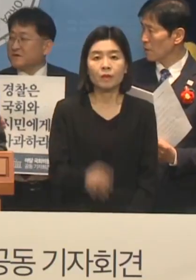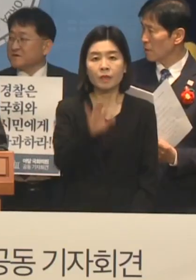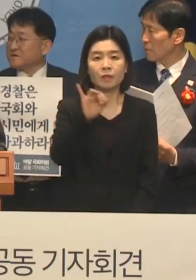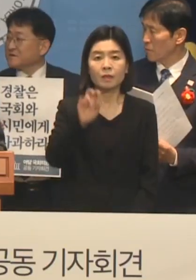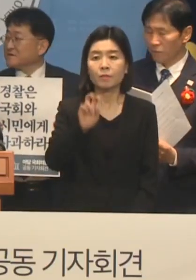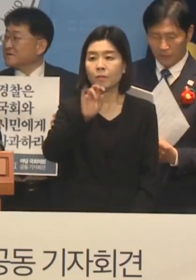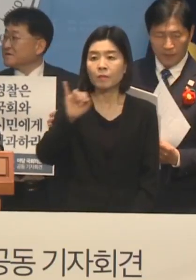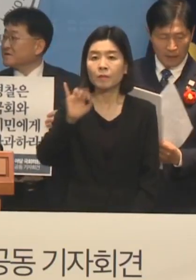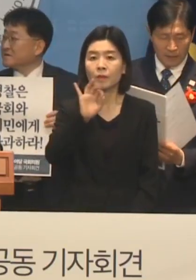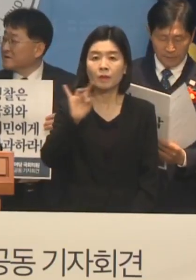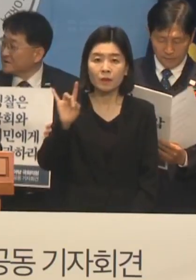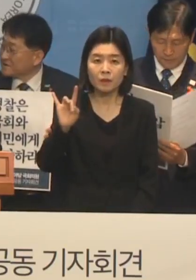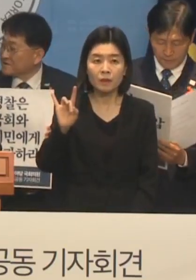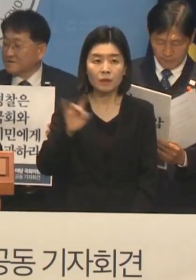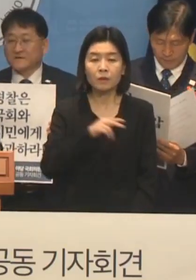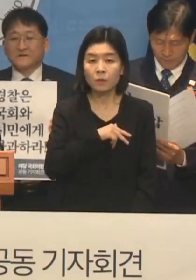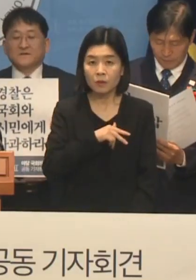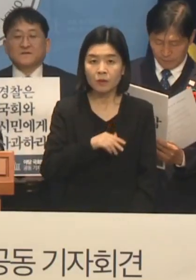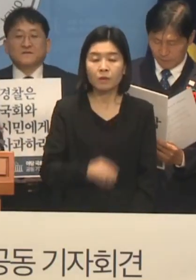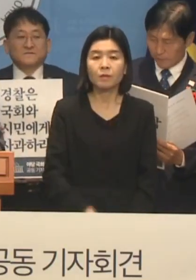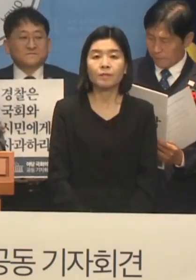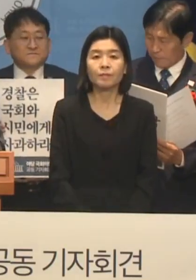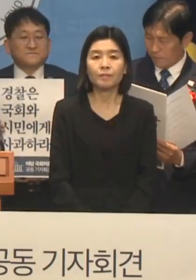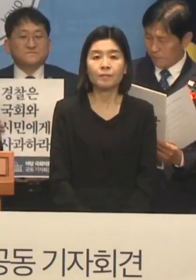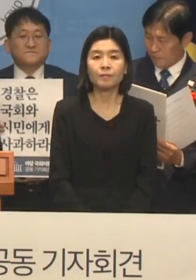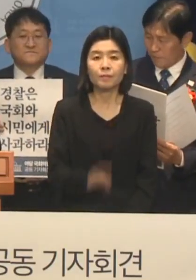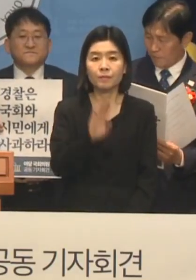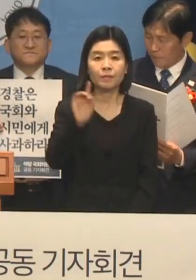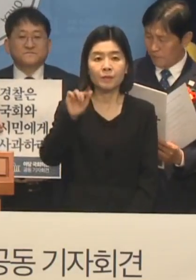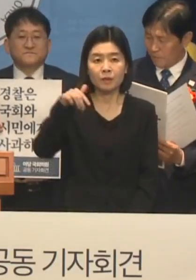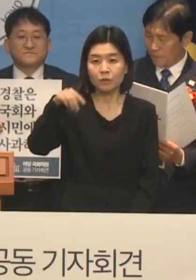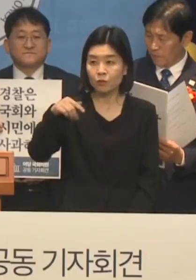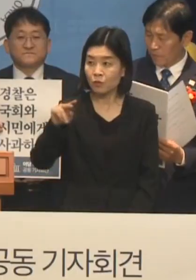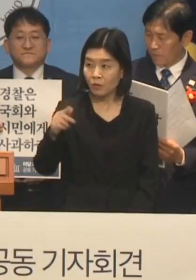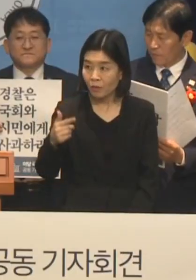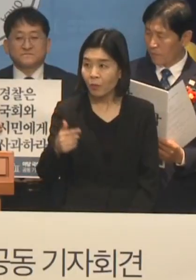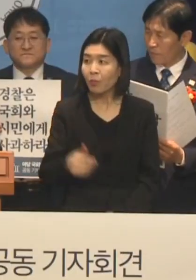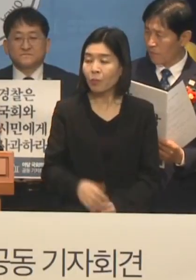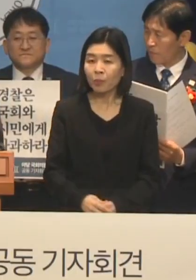임미 의원님 했습니다. 예. 했습니다. 박수현 의원 다 했습니다.